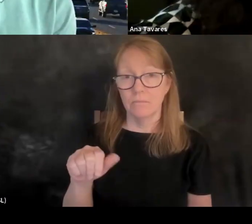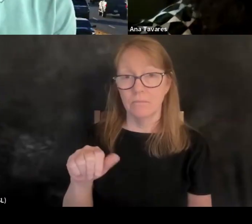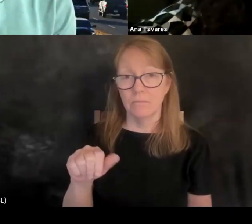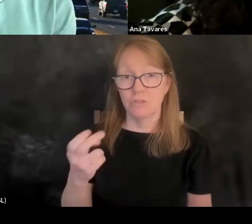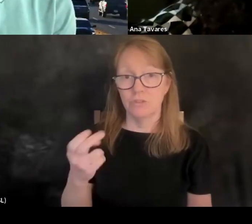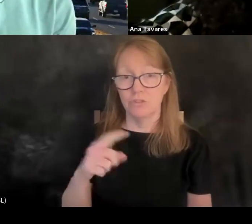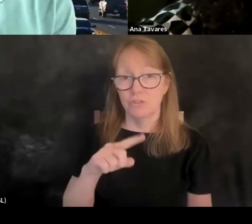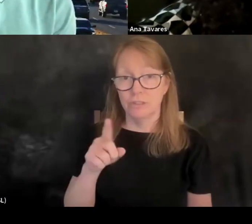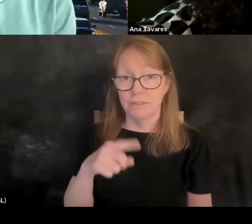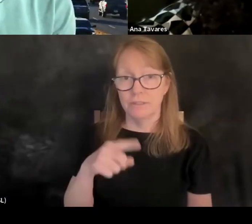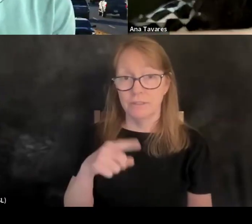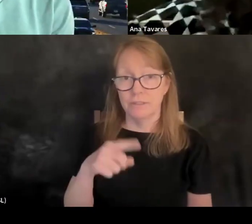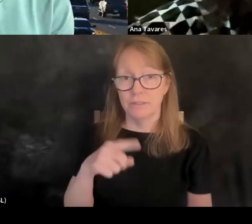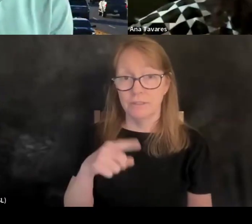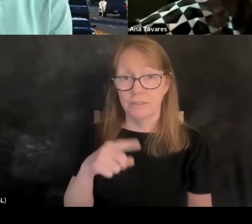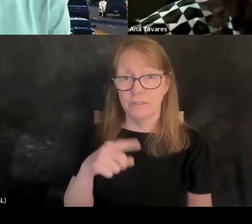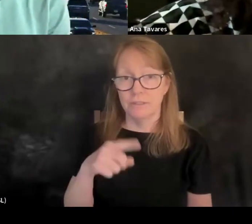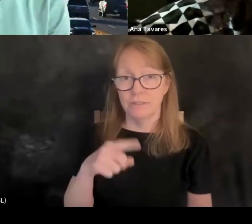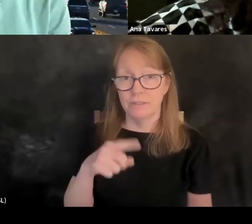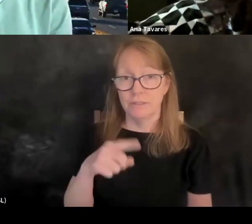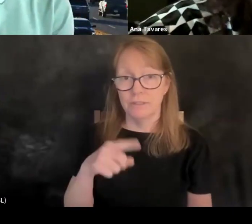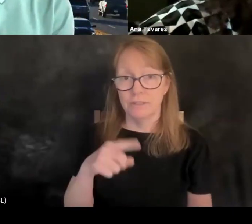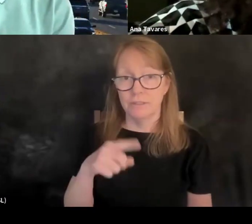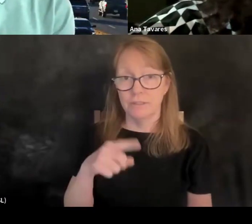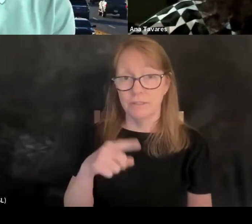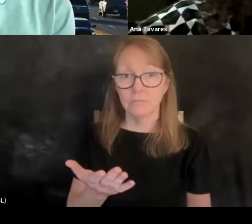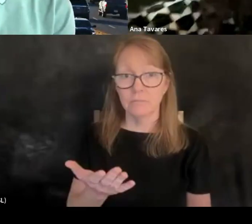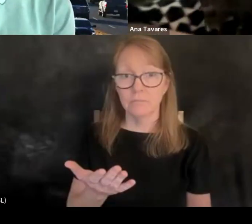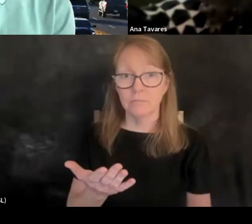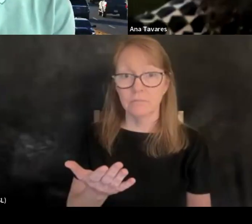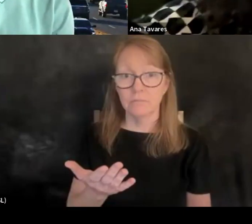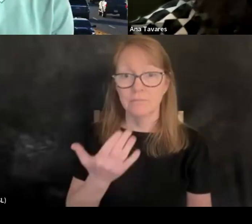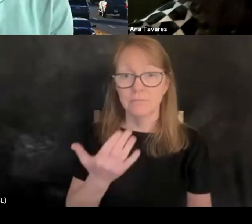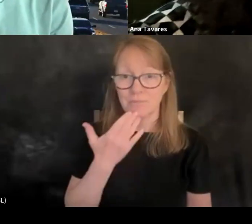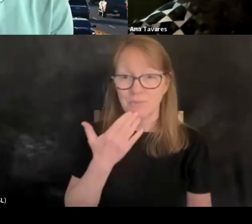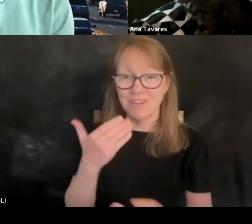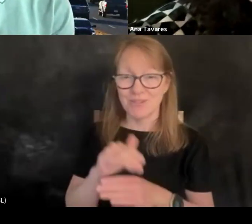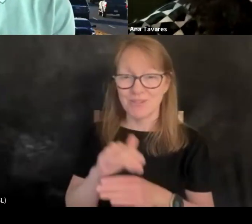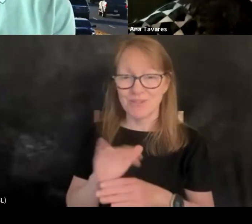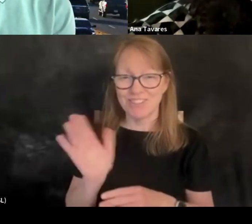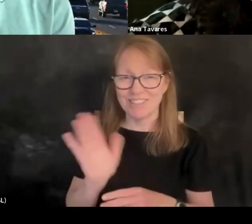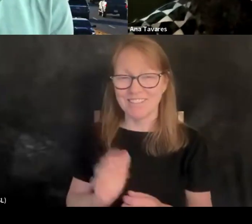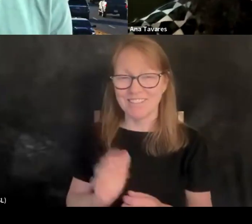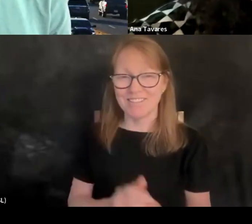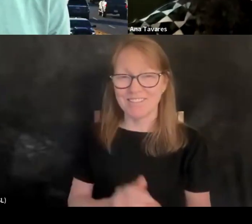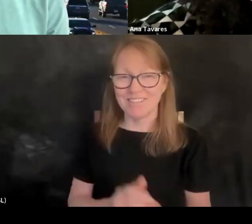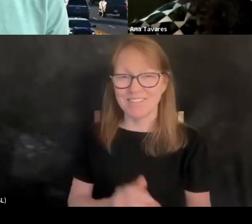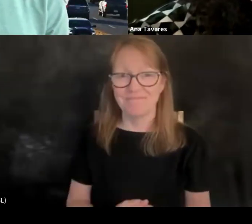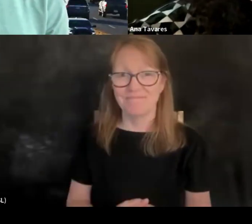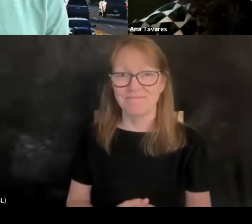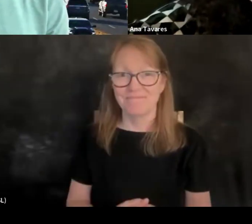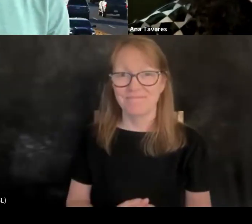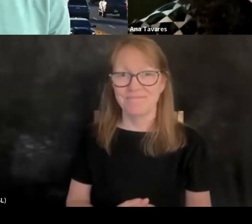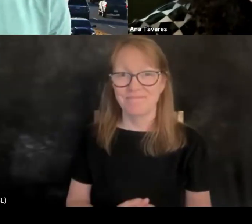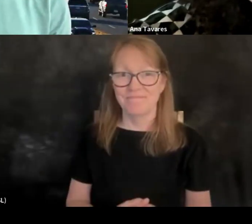Sí, buenas noches. Hola. Buenas noches. Mi pregunta es,